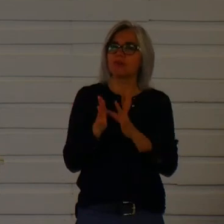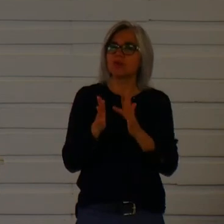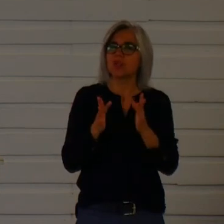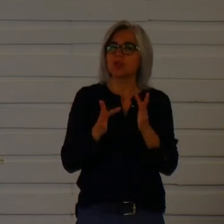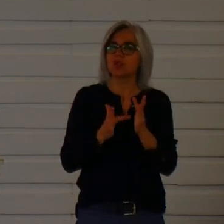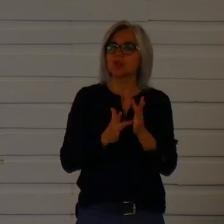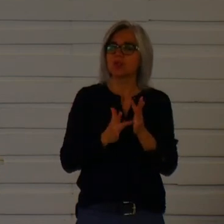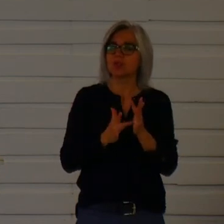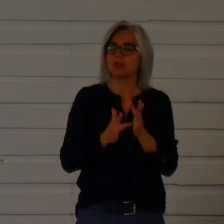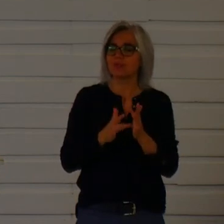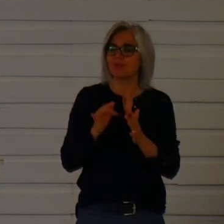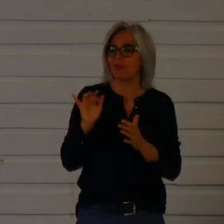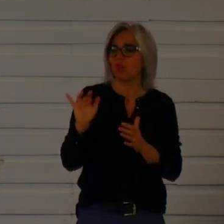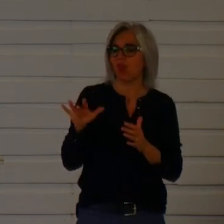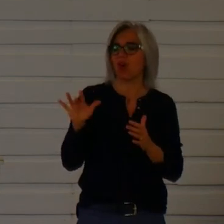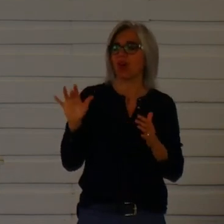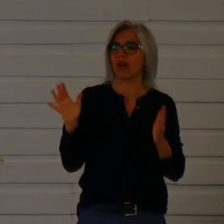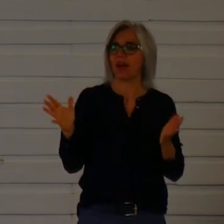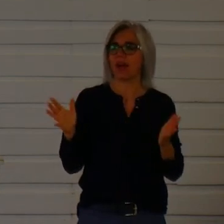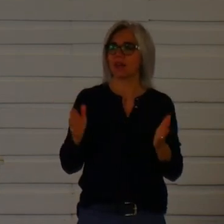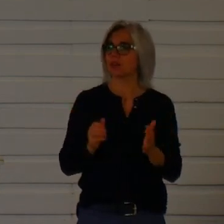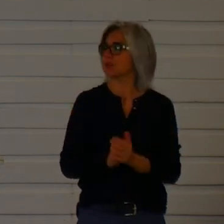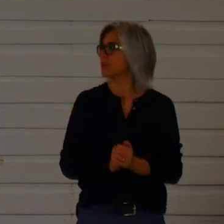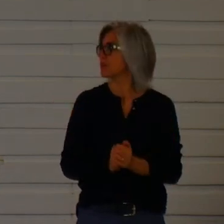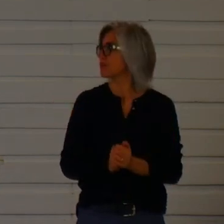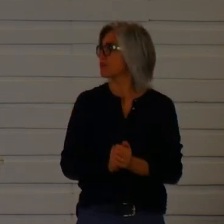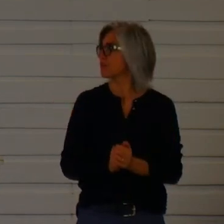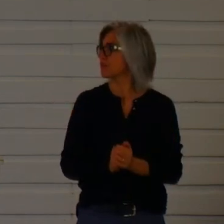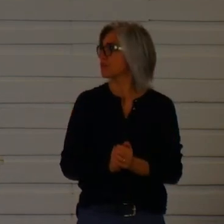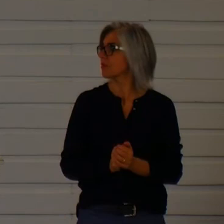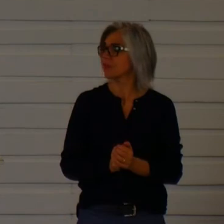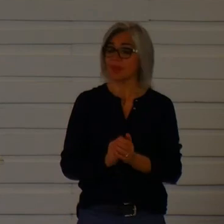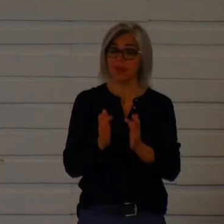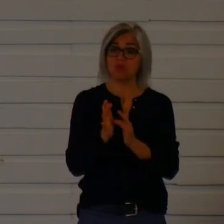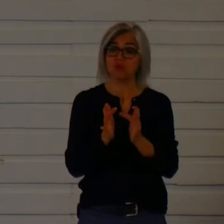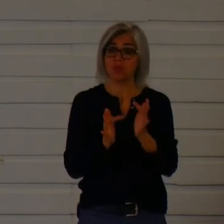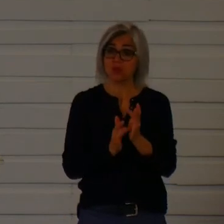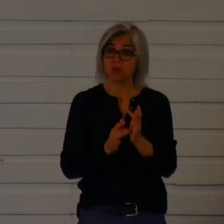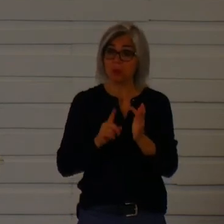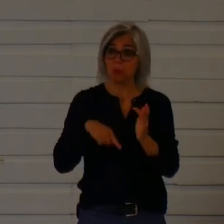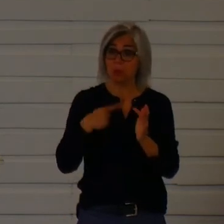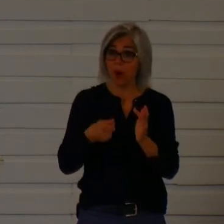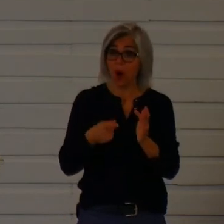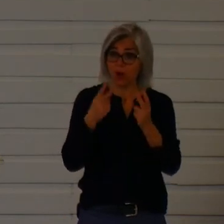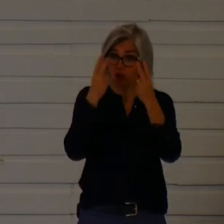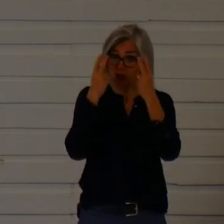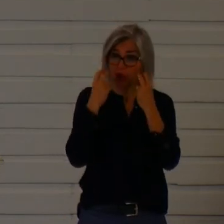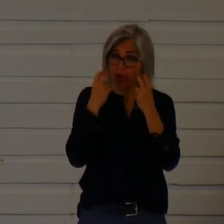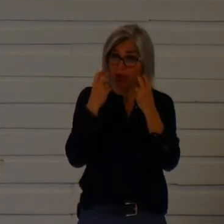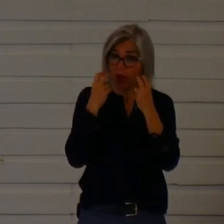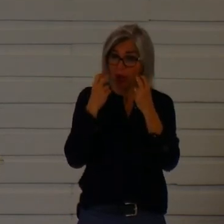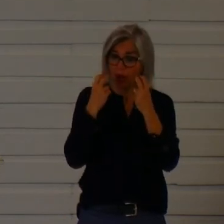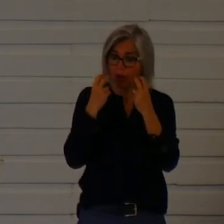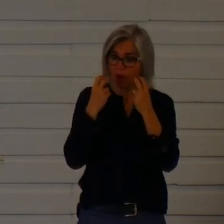e si è avvicinato a lui e ha detto: sai chi ti ha liberato? Sono stato io. E si presenta a